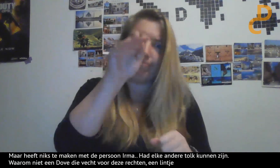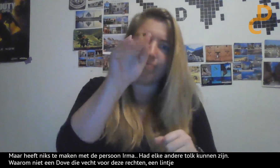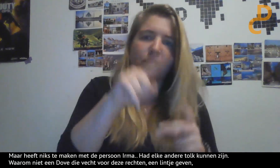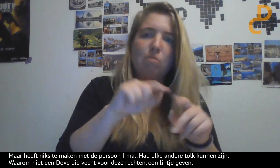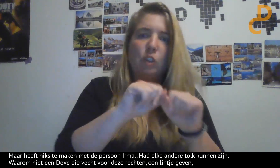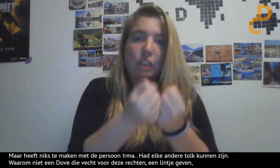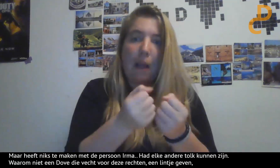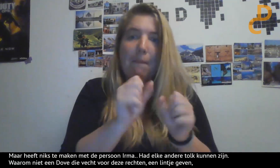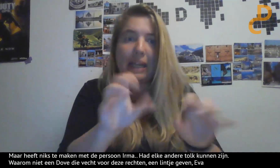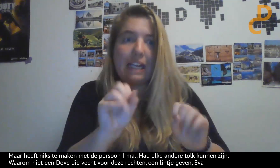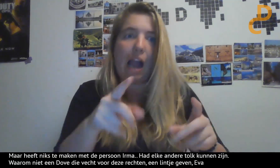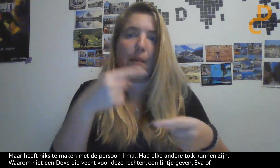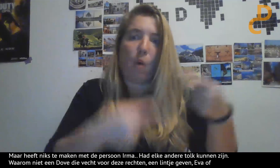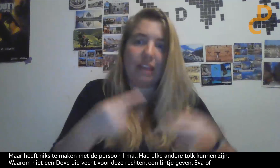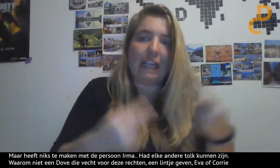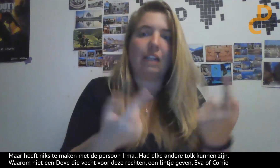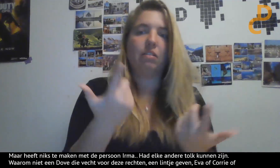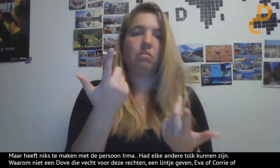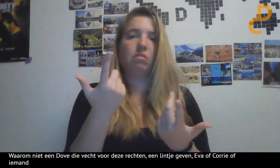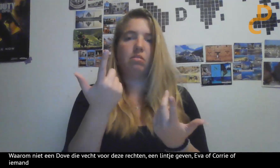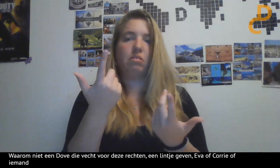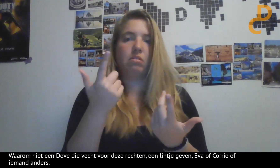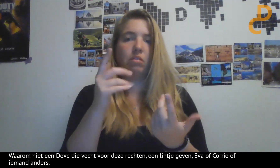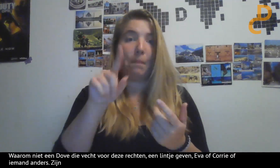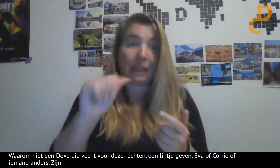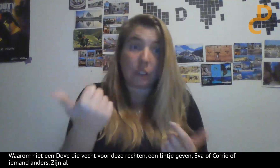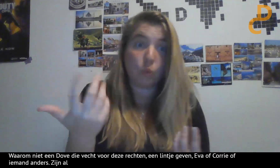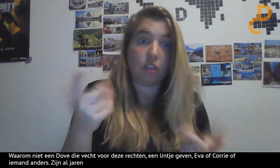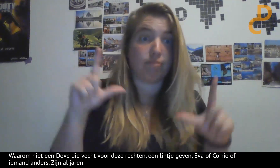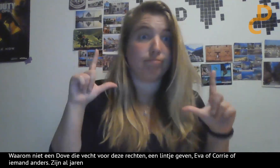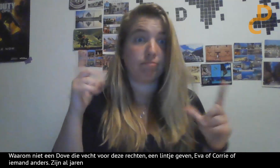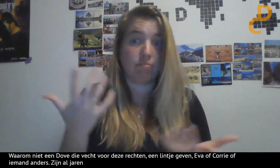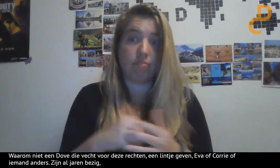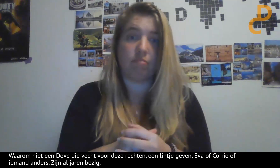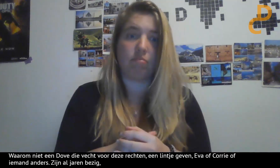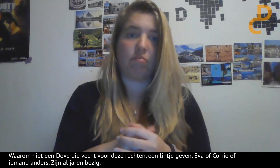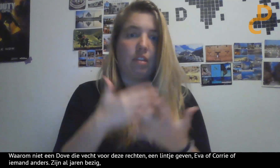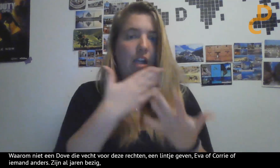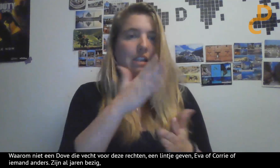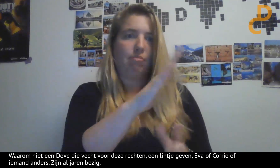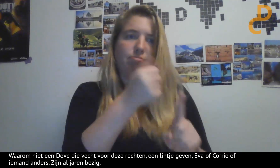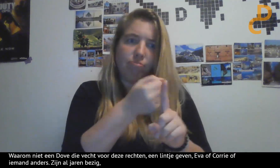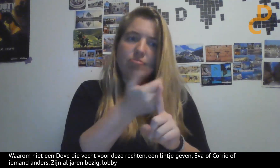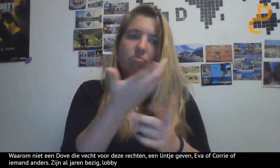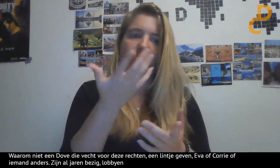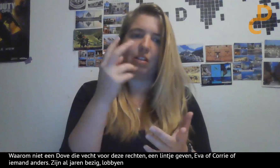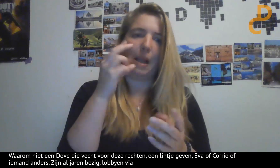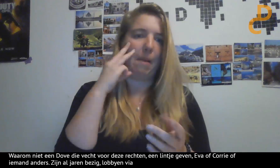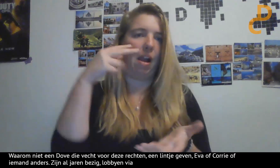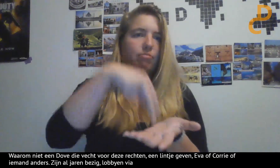zijn al jaren bezig met om te lobbyen via social media bij de politiek. Laat die in beeld komen. Die hebben